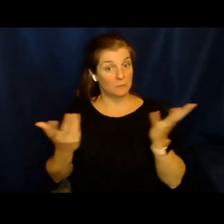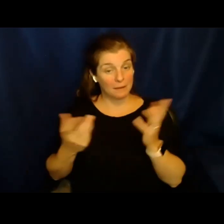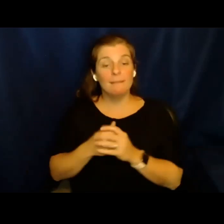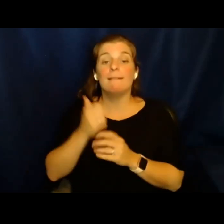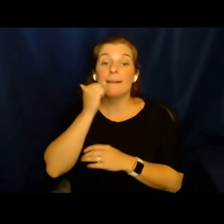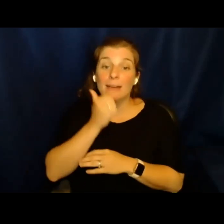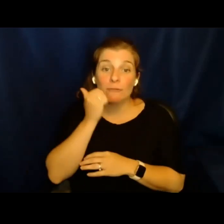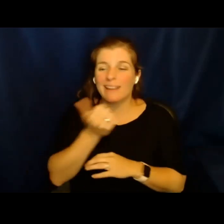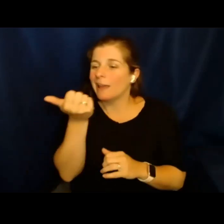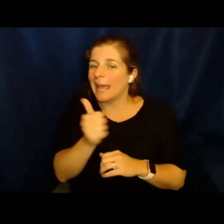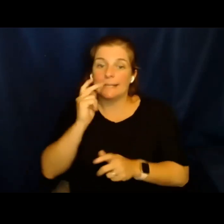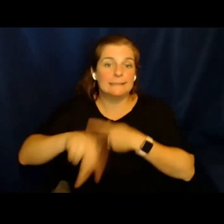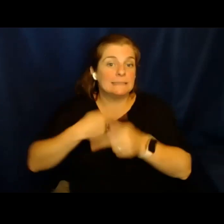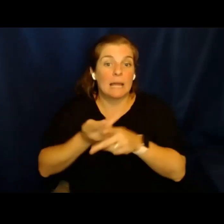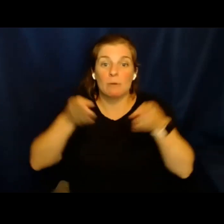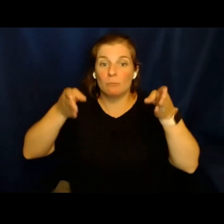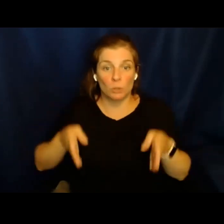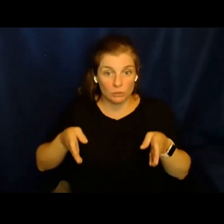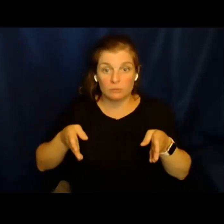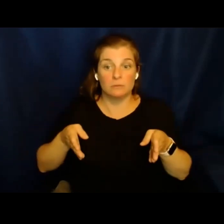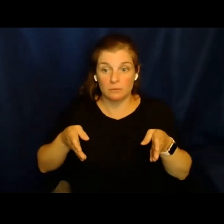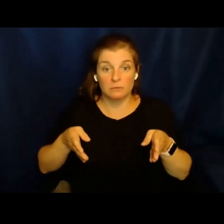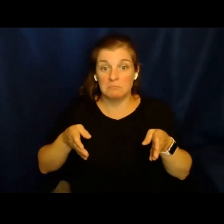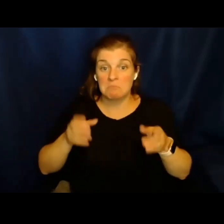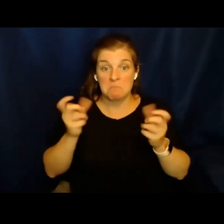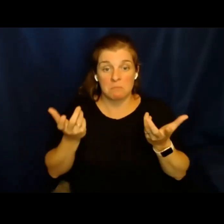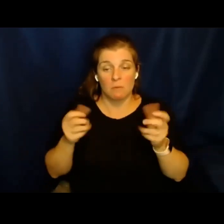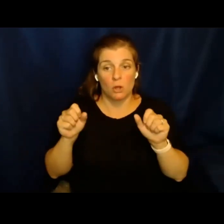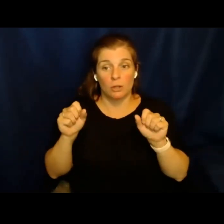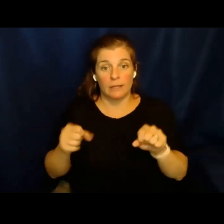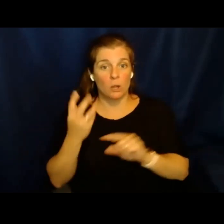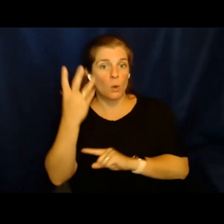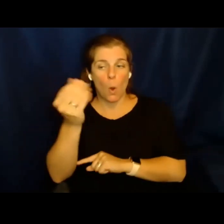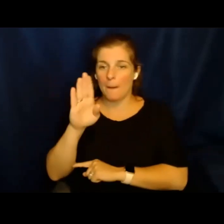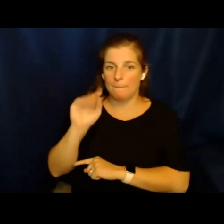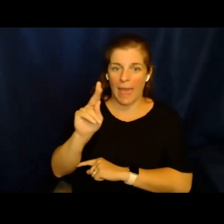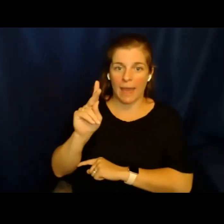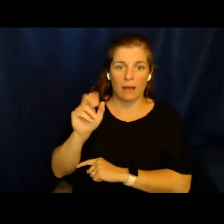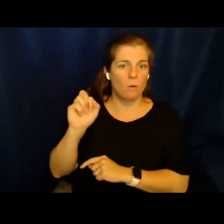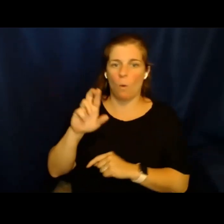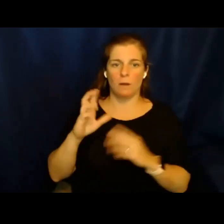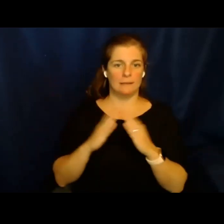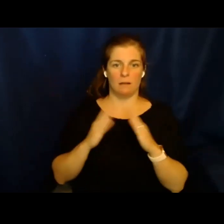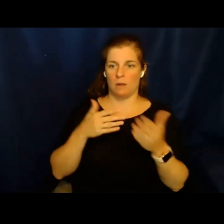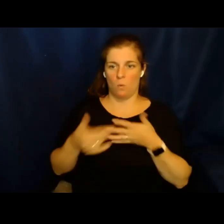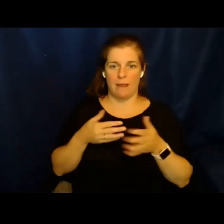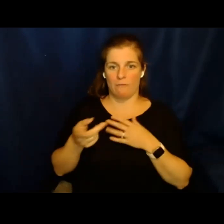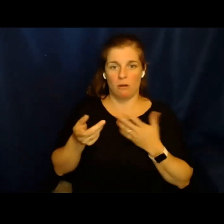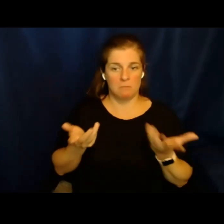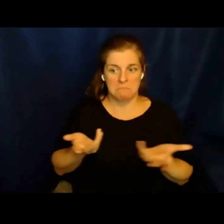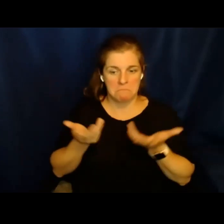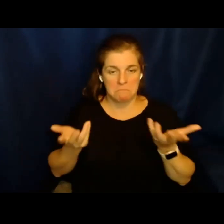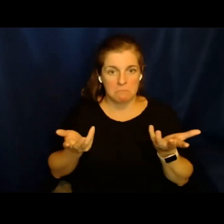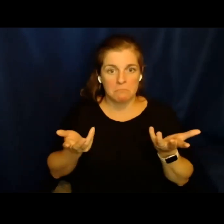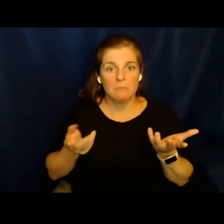inmigración y protección nacional. Eso quiere decir que cualquiera de estos, que cualquier persona puede ir al banco o a